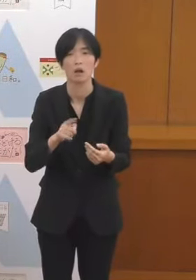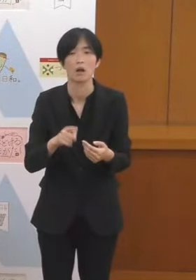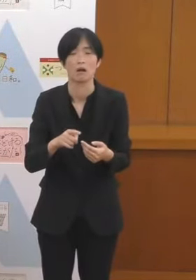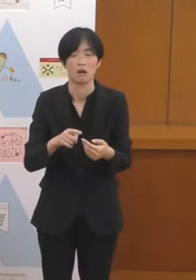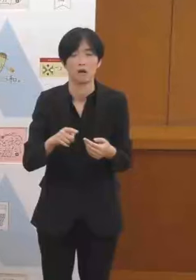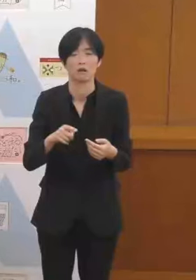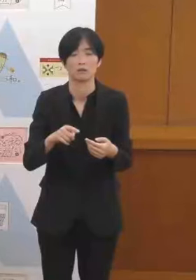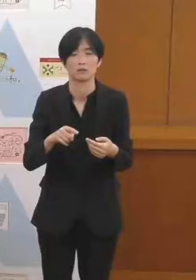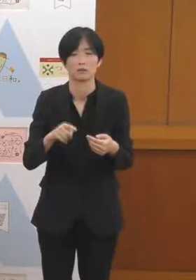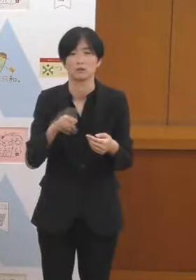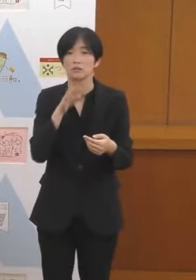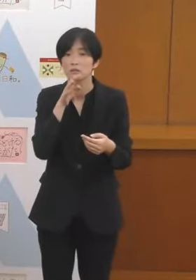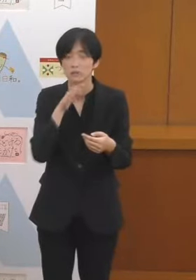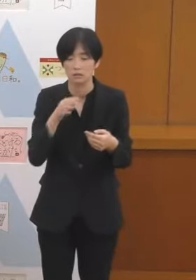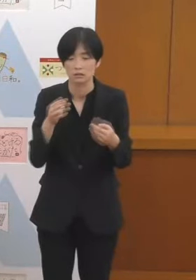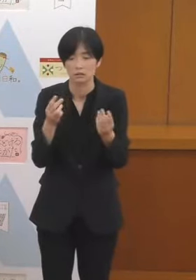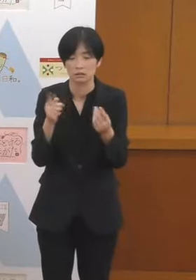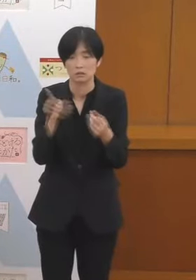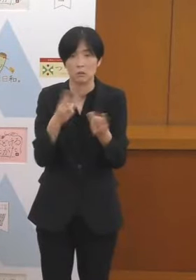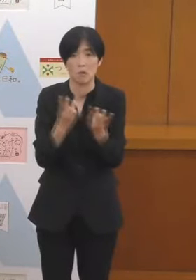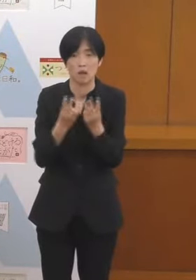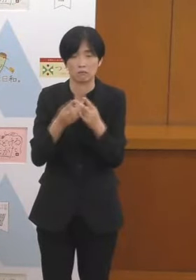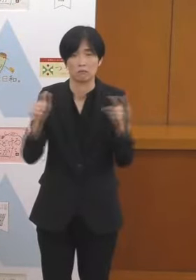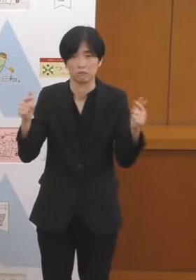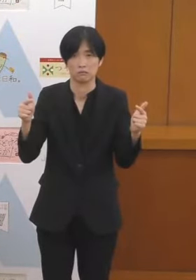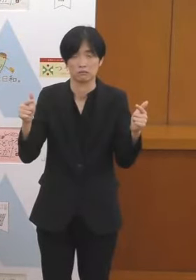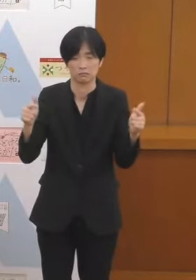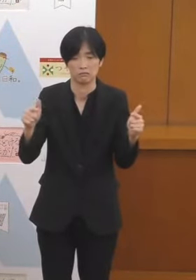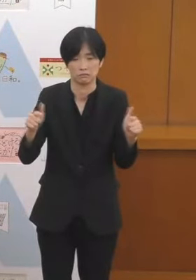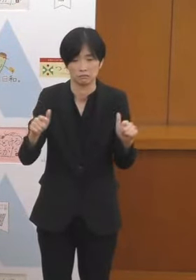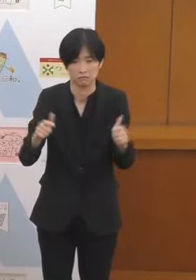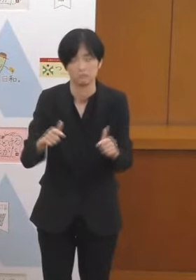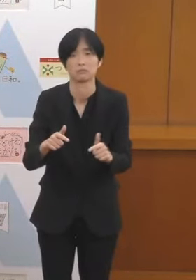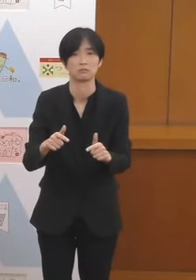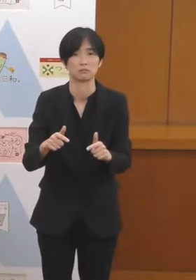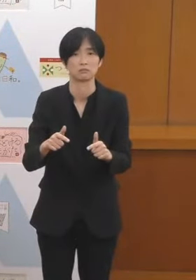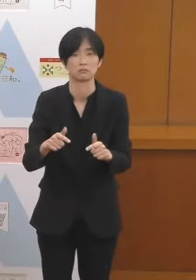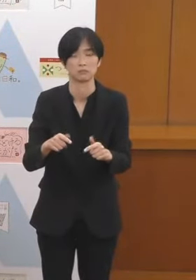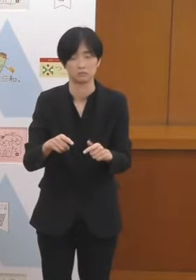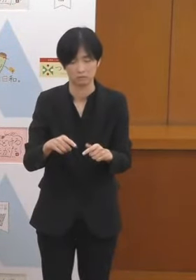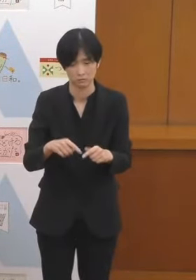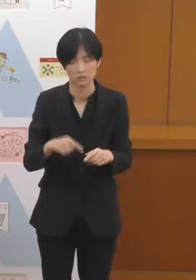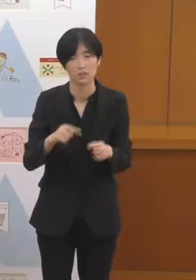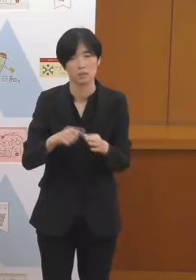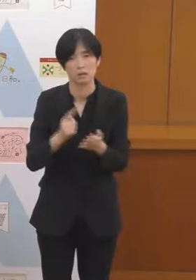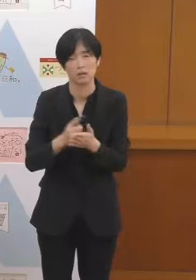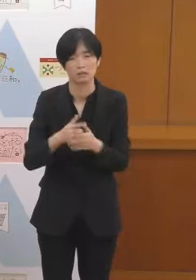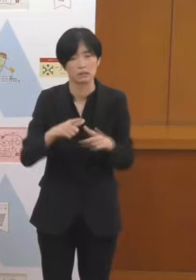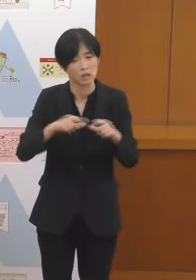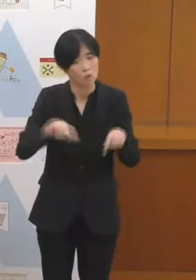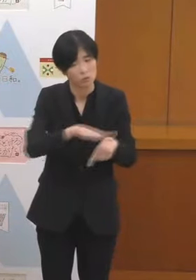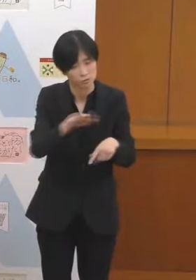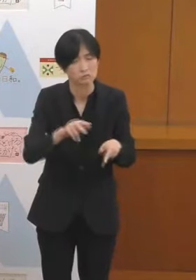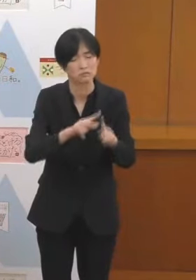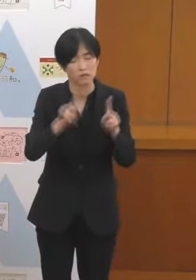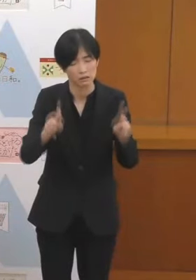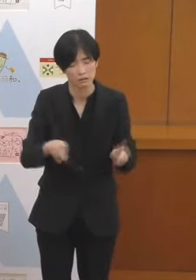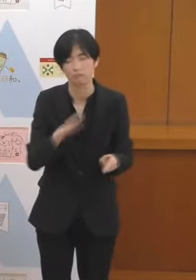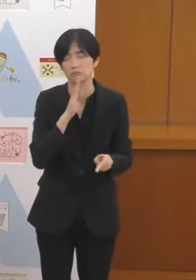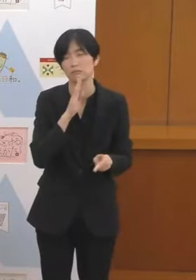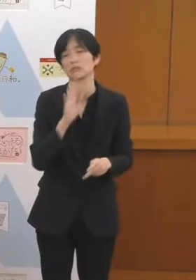人口が減少しているというようなま全国的な課題だという風に捉えておりますので